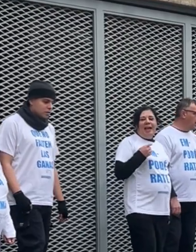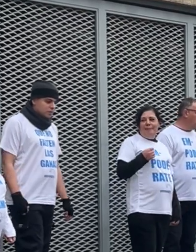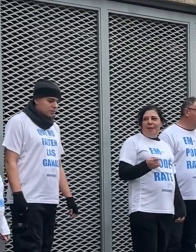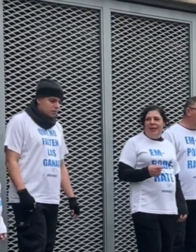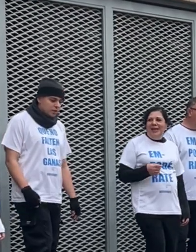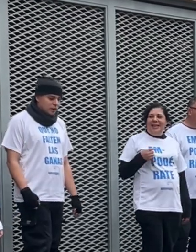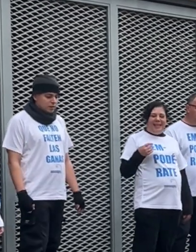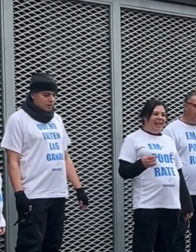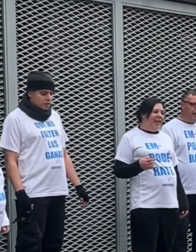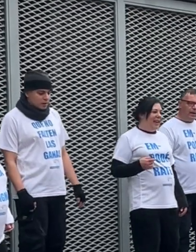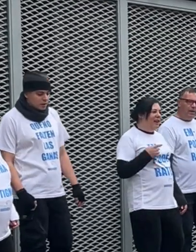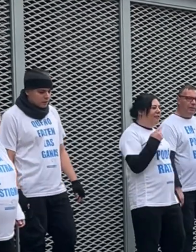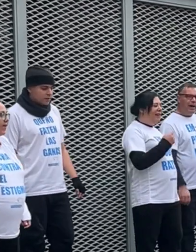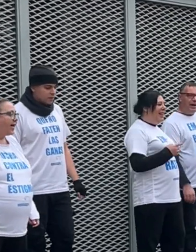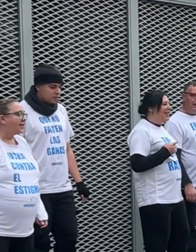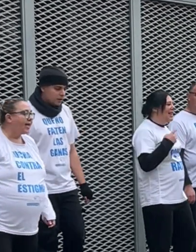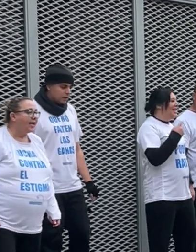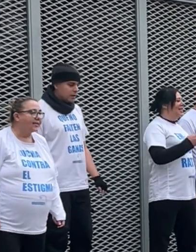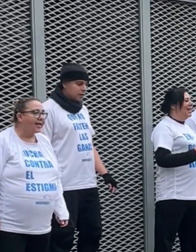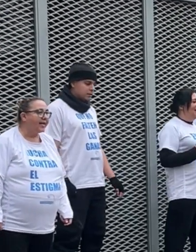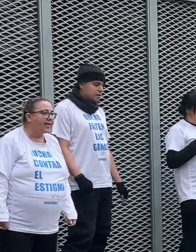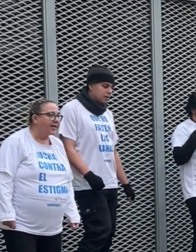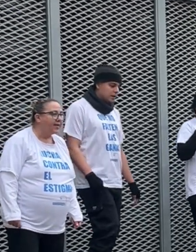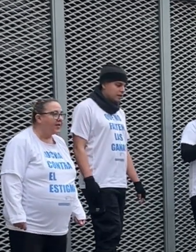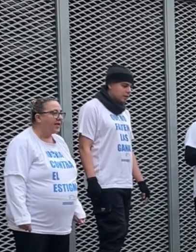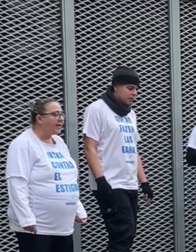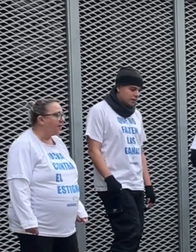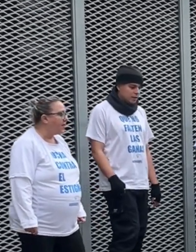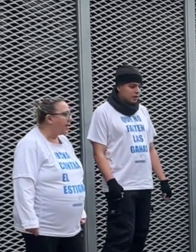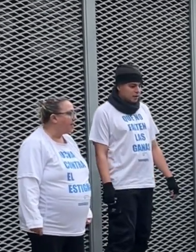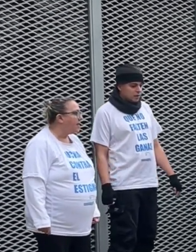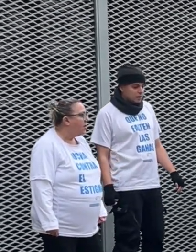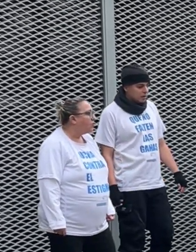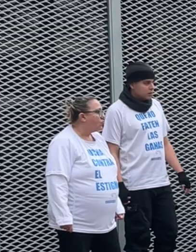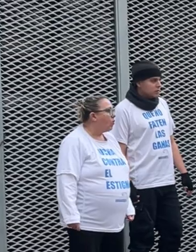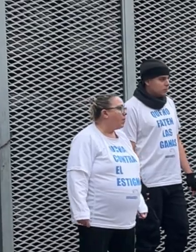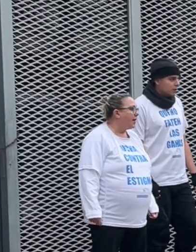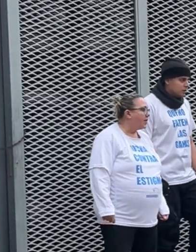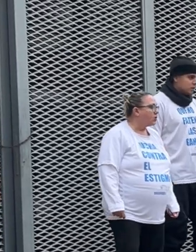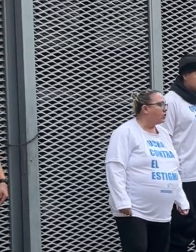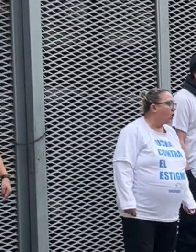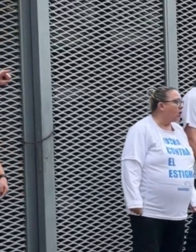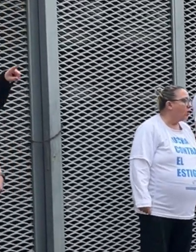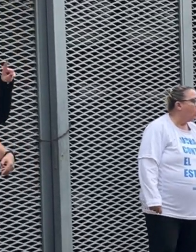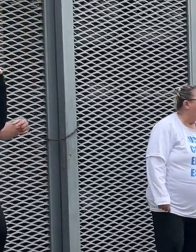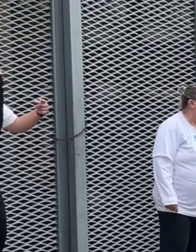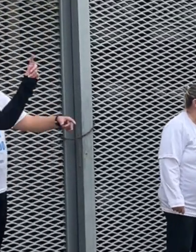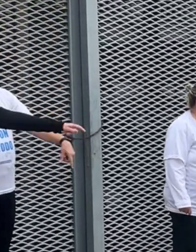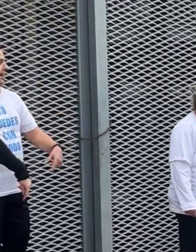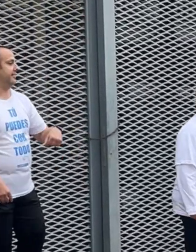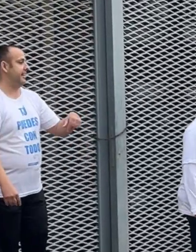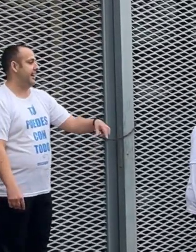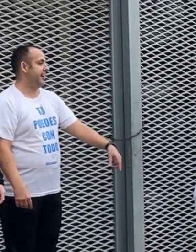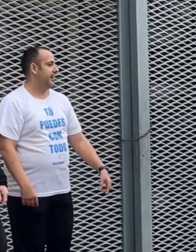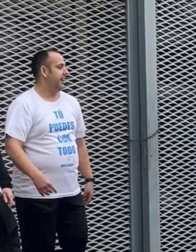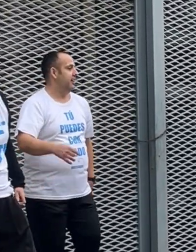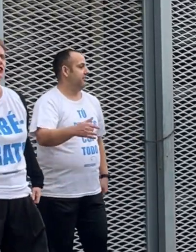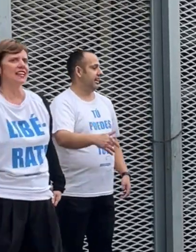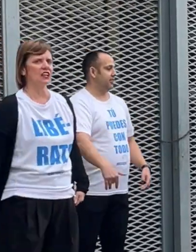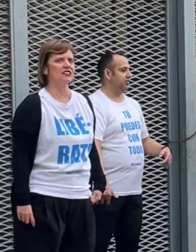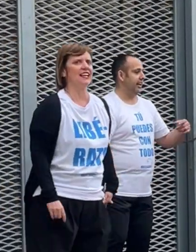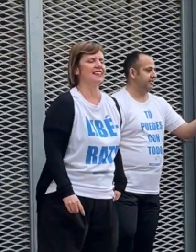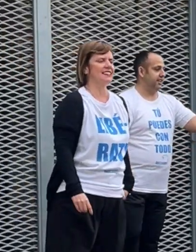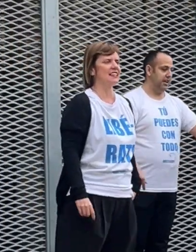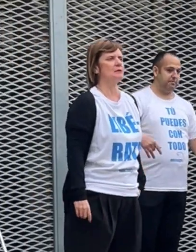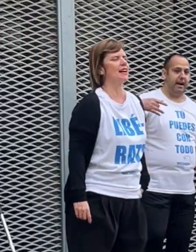ojos, empodérate, que no falten las ganas de crecer y crecer. Tú puedes con todo, libérate,